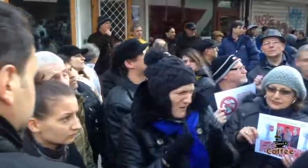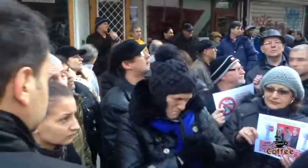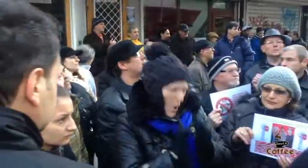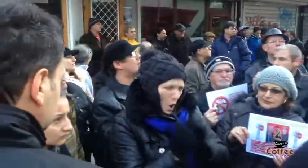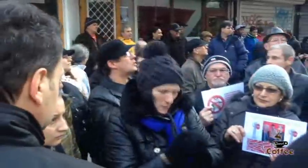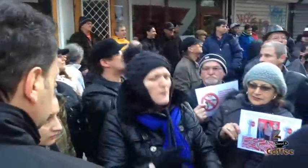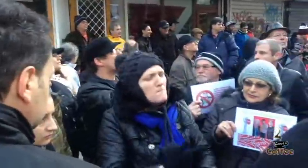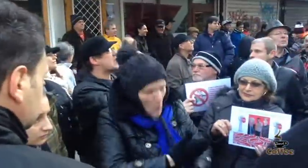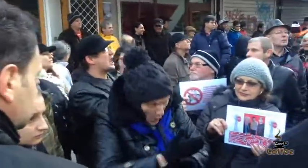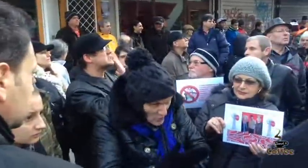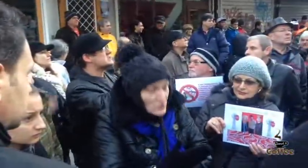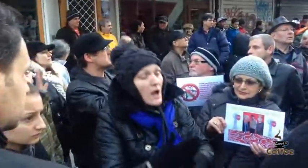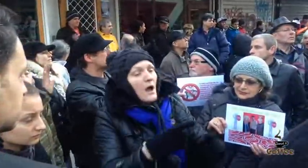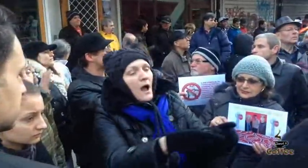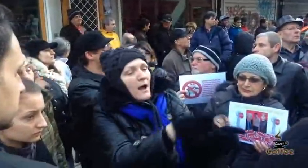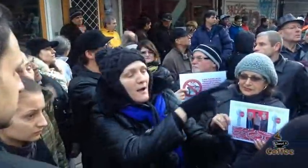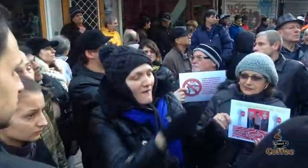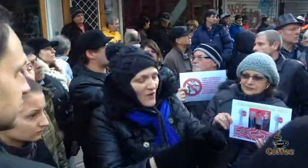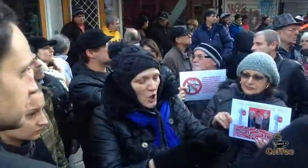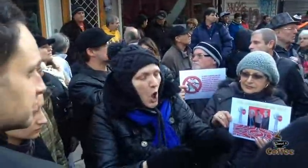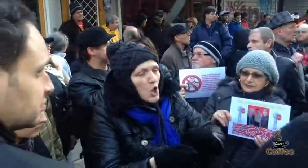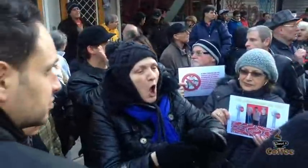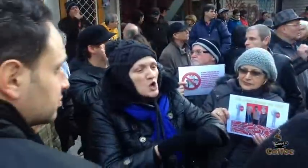се надявам, ще се боря, аз ще продължа да се боря.